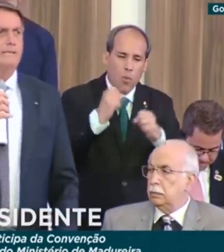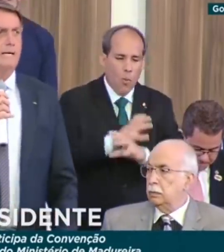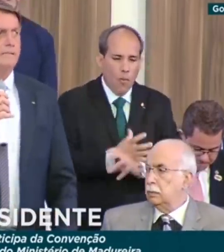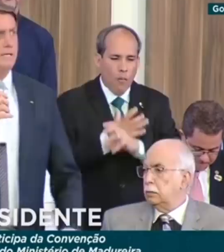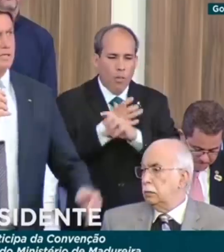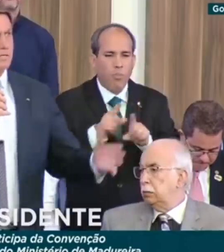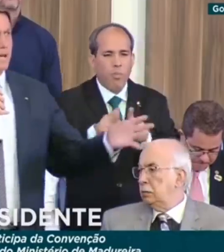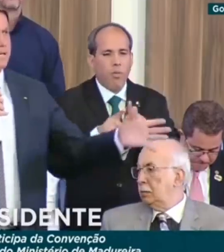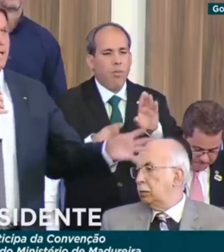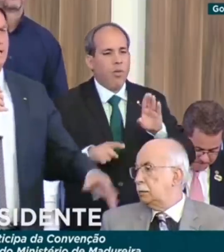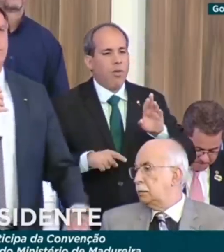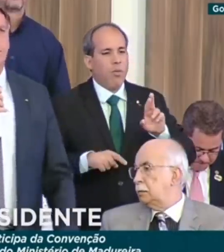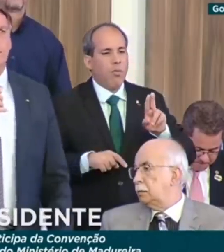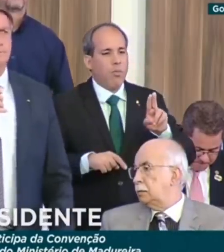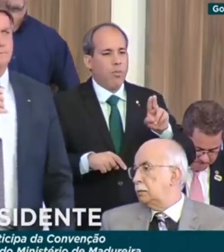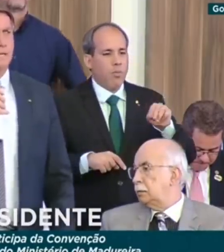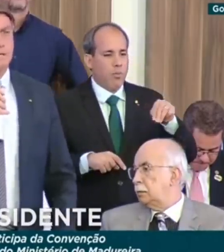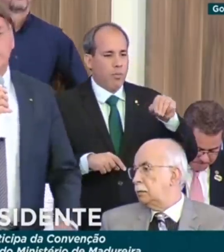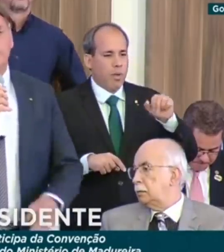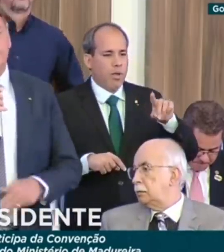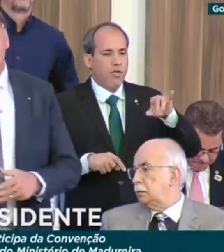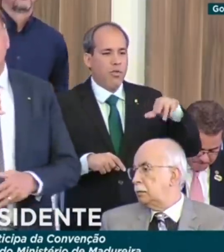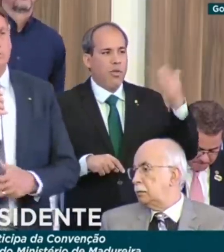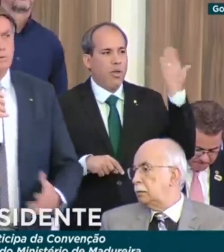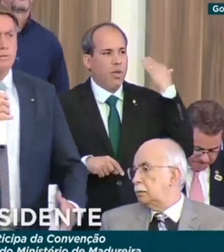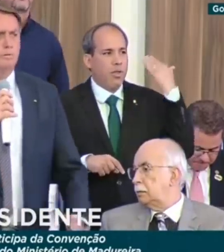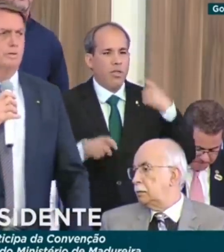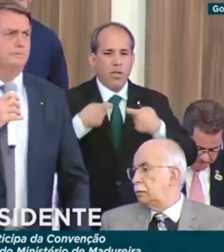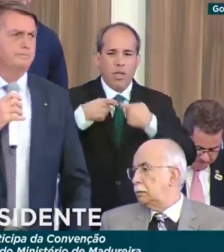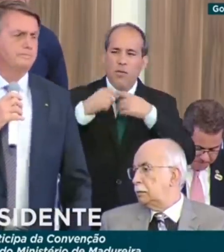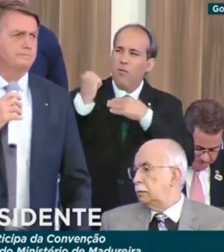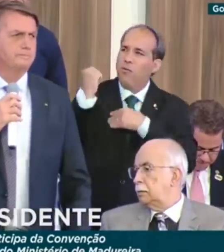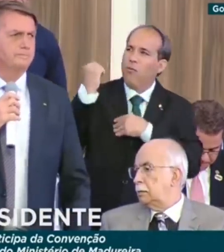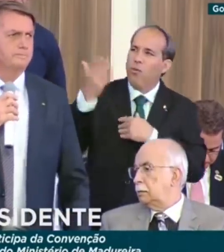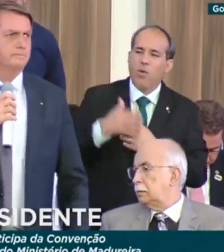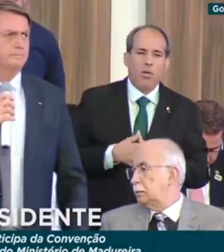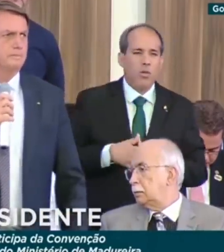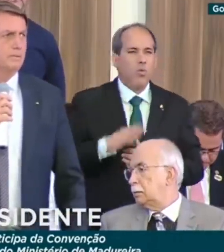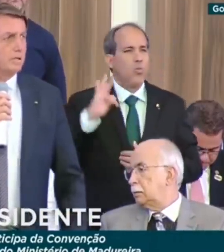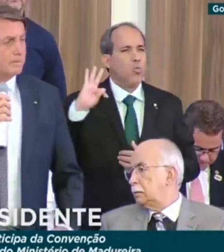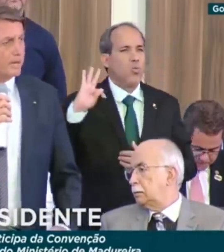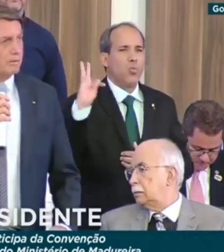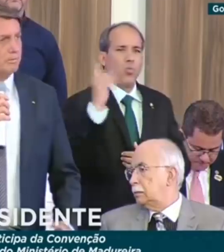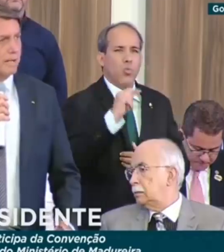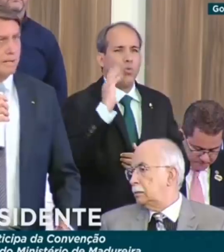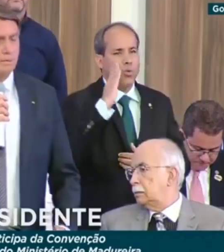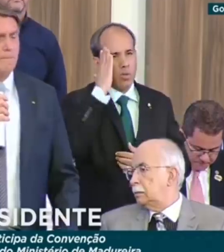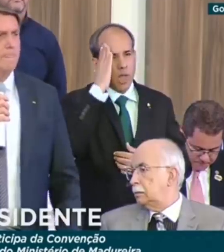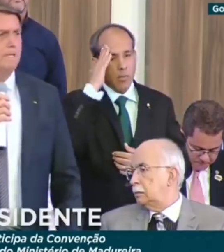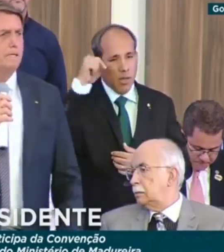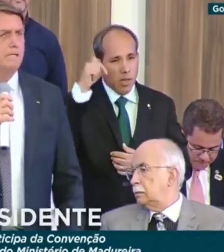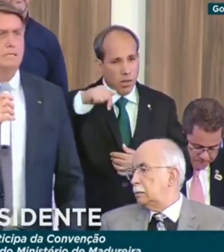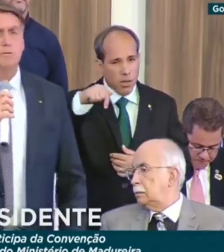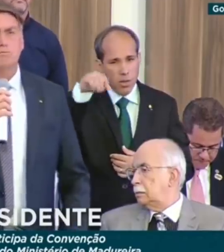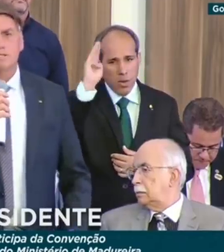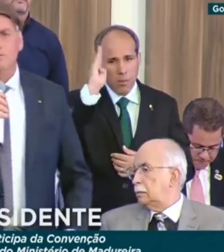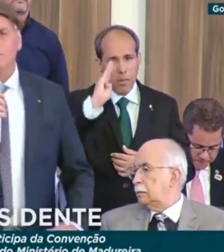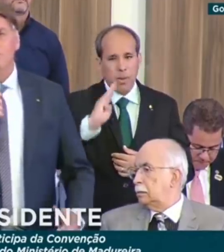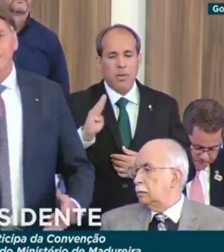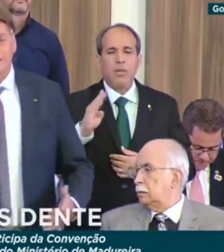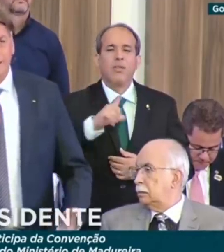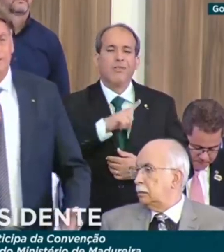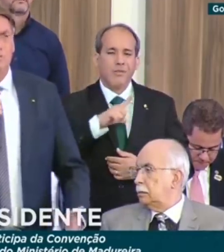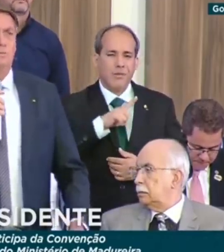Brumadinho lá atrás, e uma guerra lá fora, que reflete no mundo todo. Nós pegamos o Brasil numa